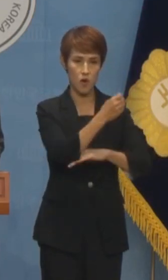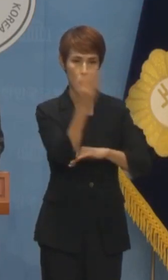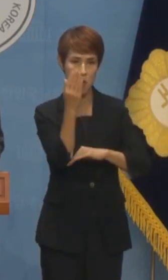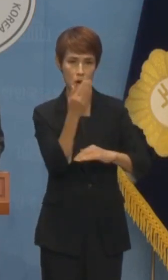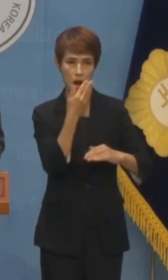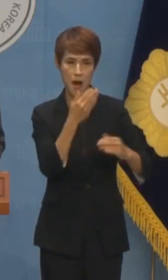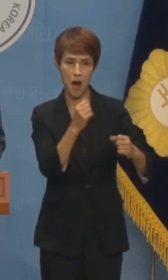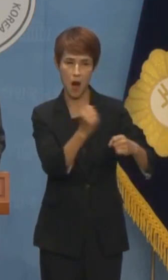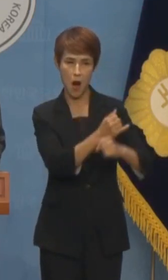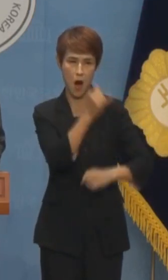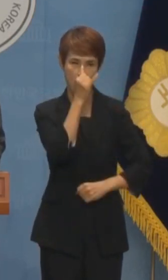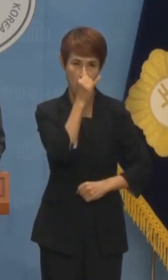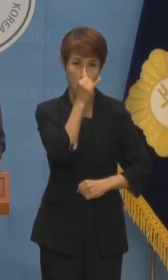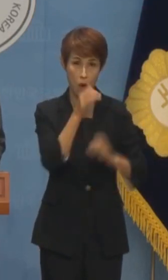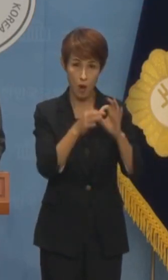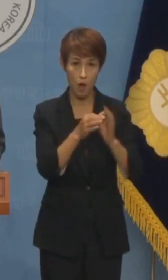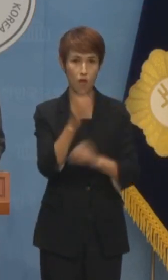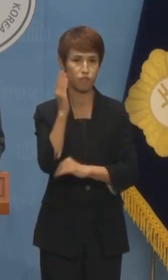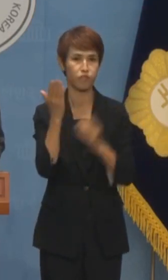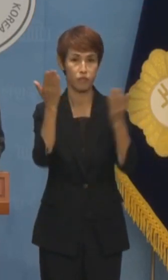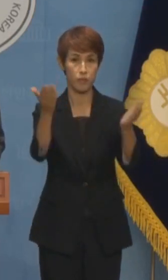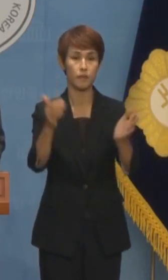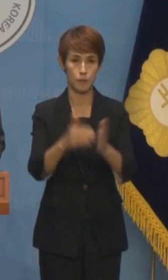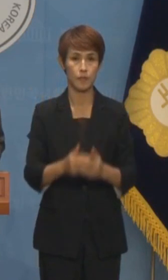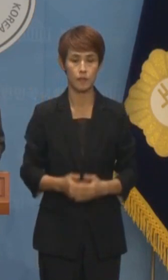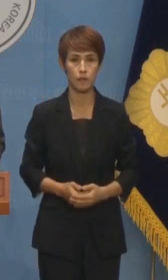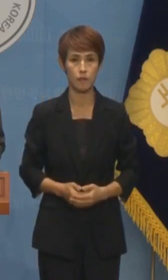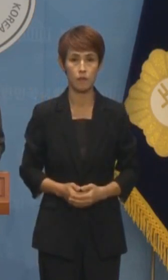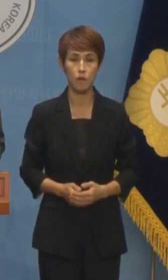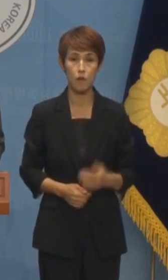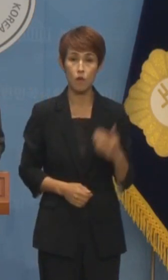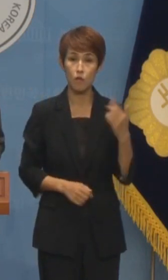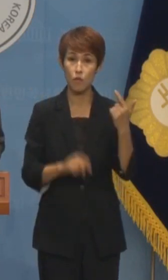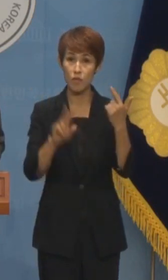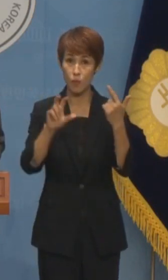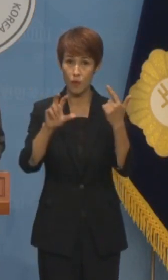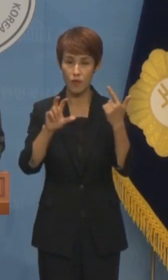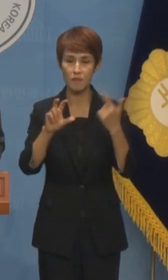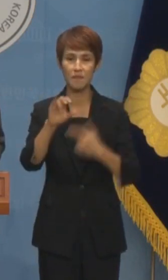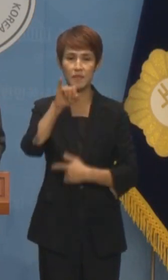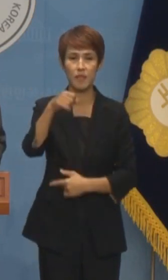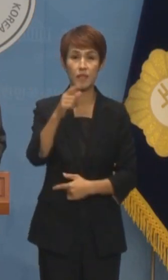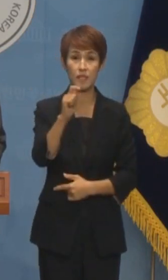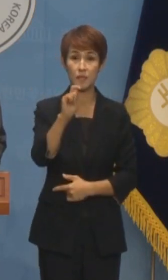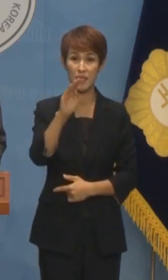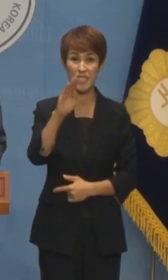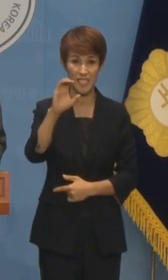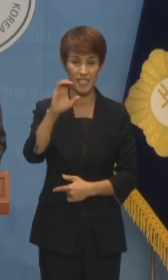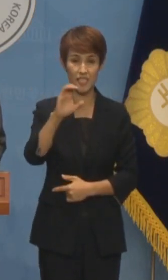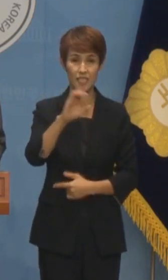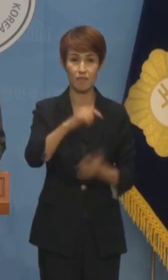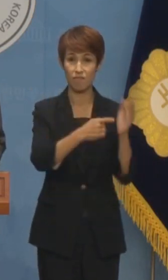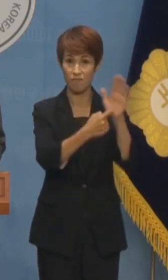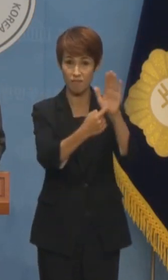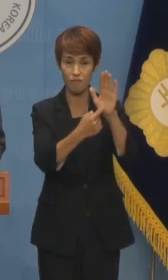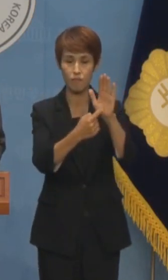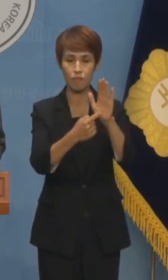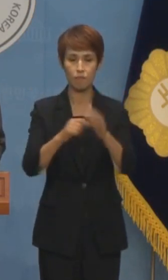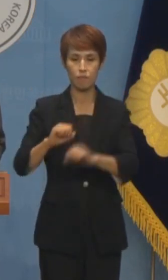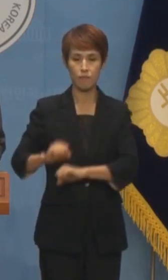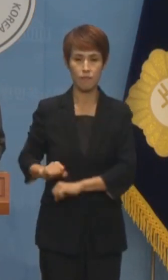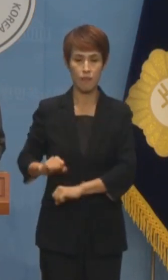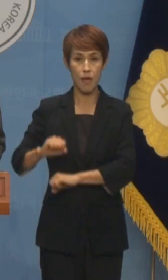기자회견을 했습니다. 당시 저는 6월 25일 JTBC가 단독 보도한 소위 해병대 골프 모임